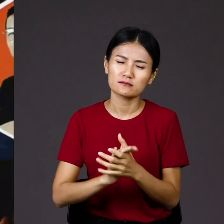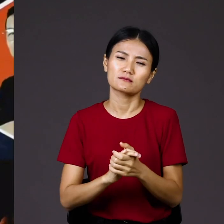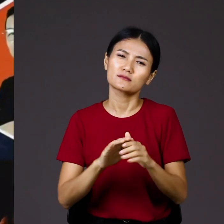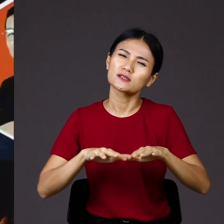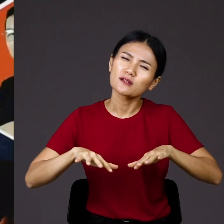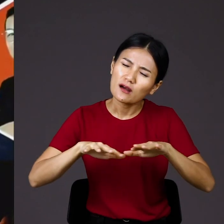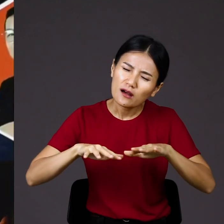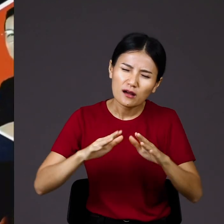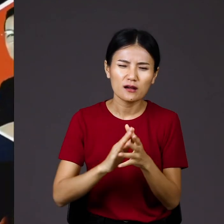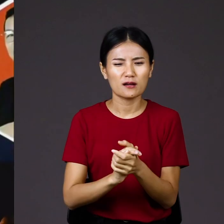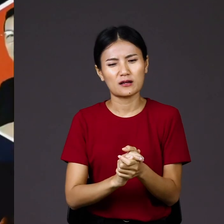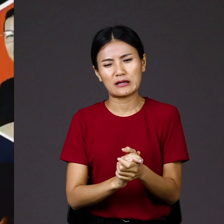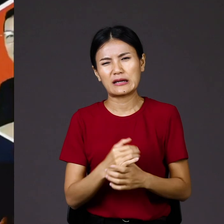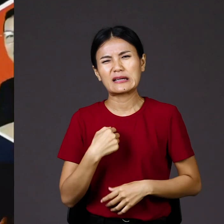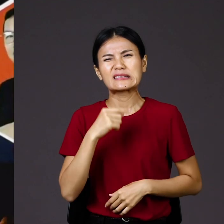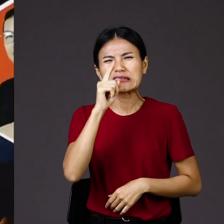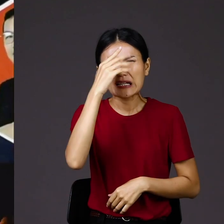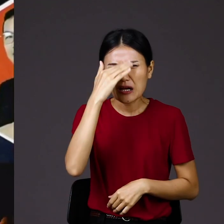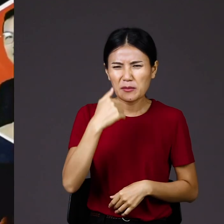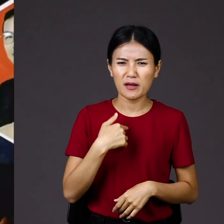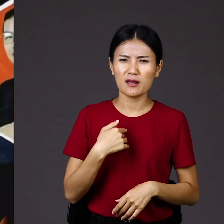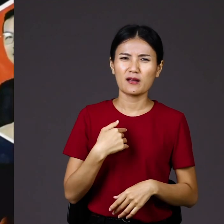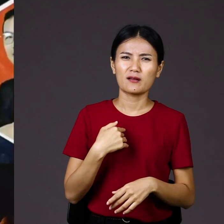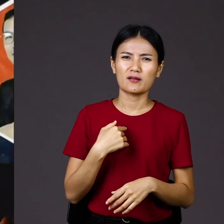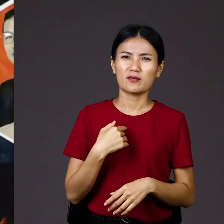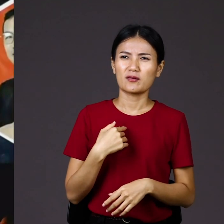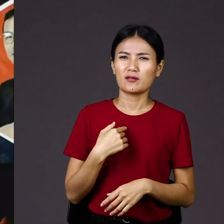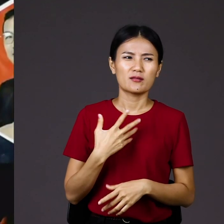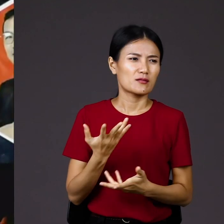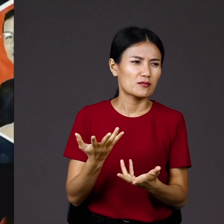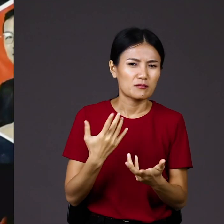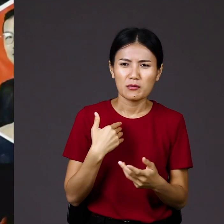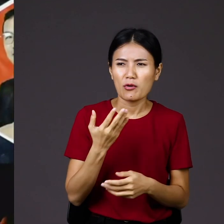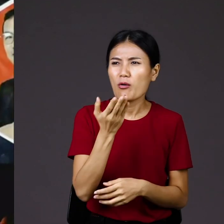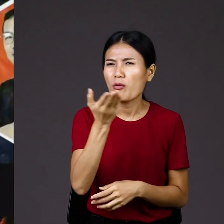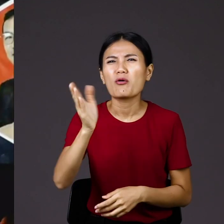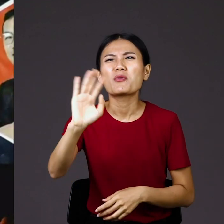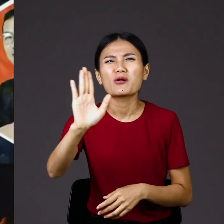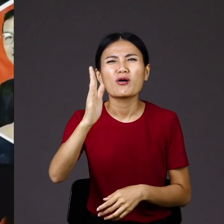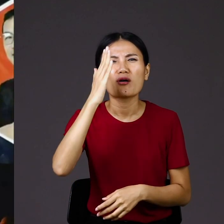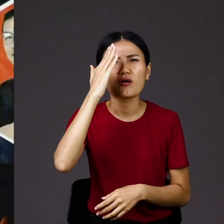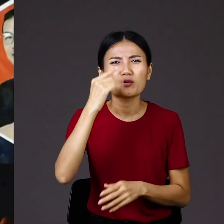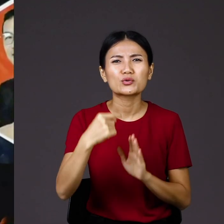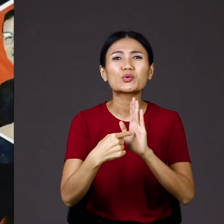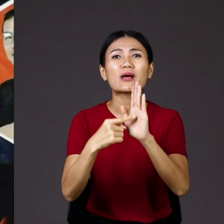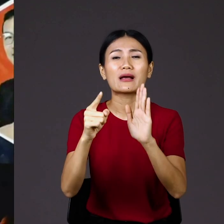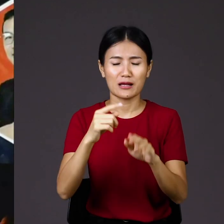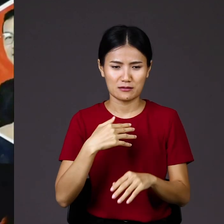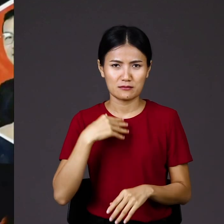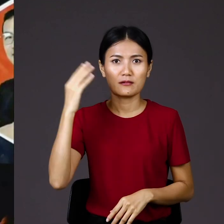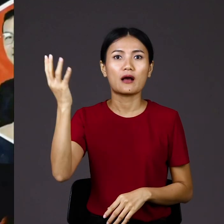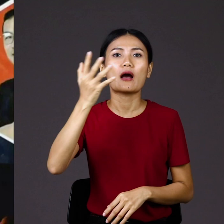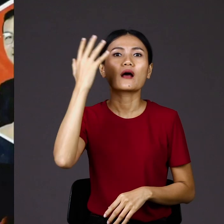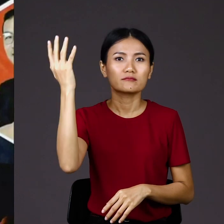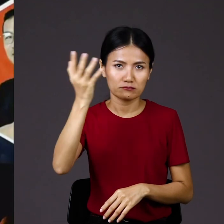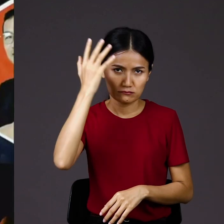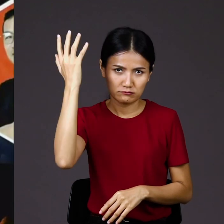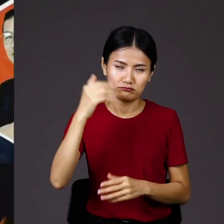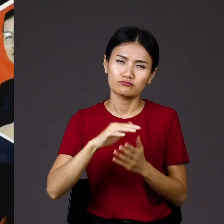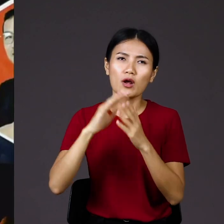เป็นเรื่องพื้นฐานเป็นเรื่องที่เราไม่ต้องควรจะต้องไปร้องขอกับใครเลยกับอากาศบริสุทธิ์ทุกวันนี้